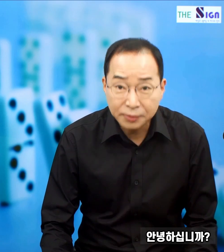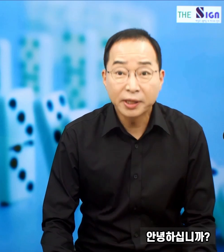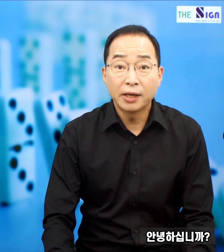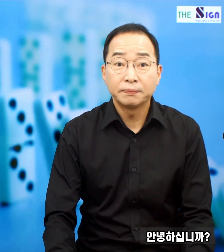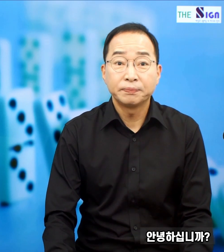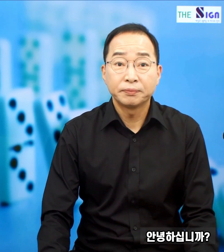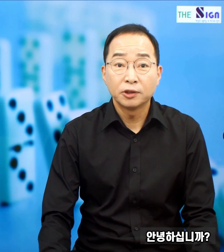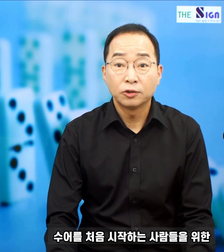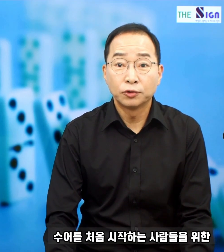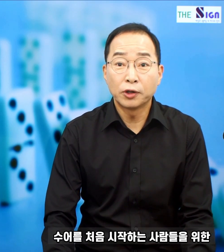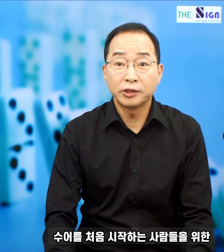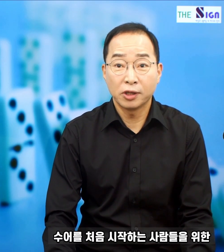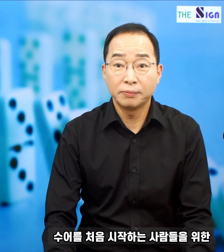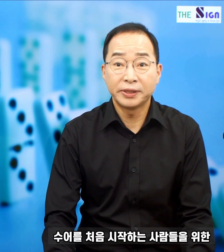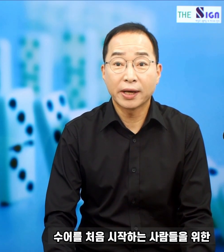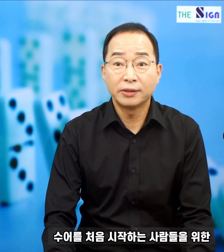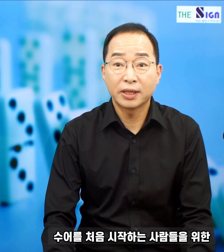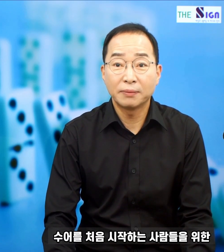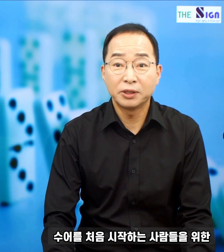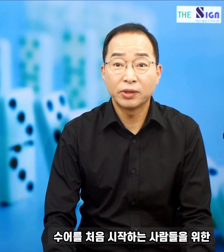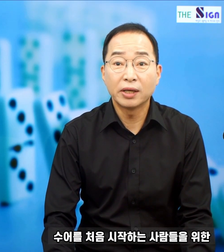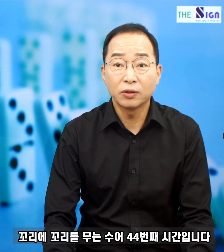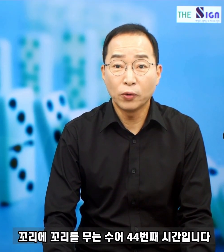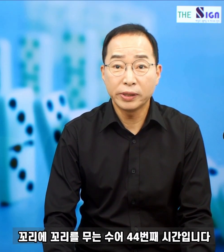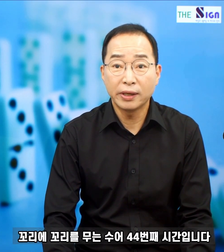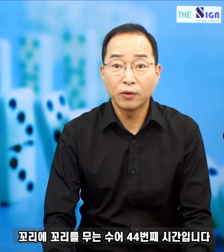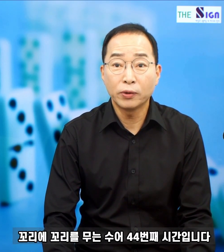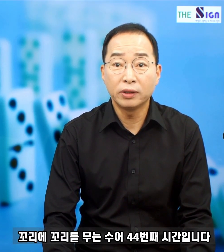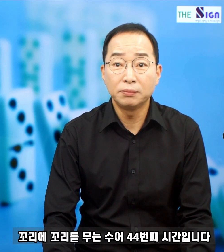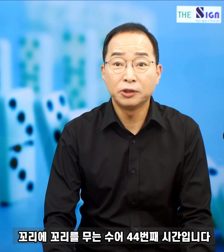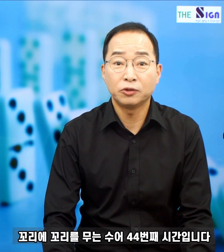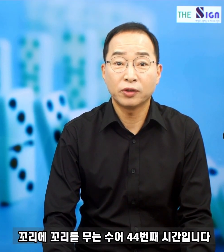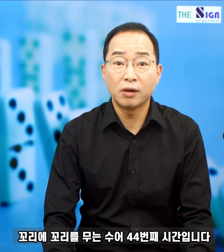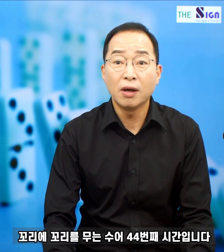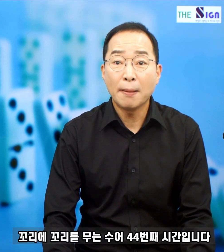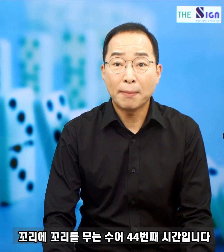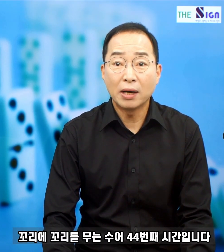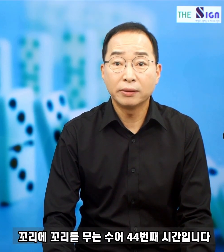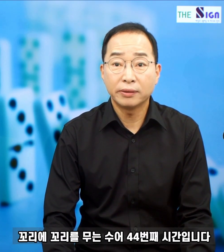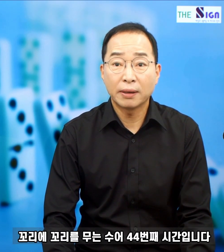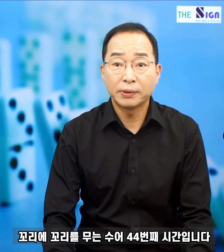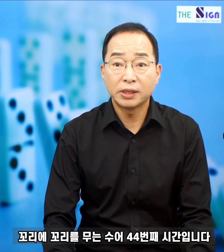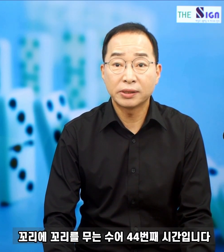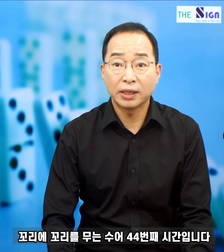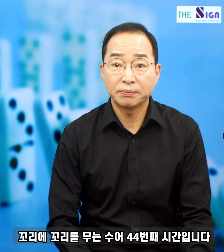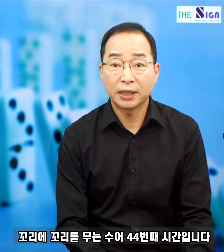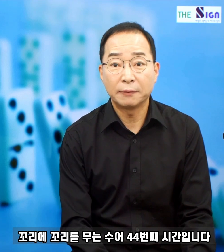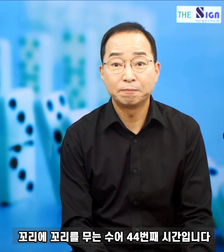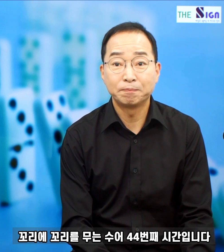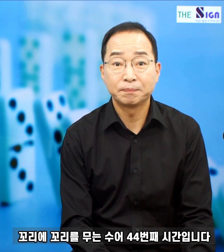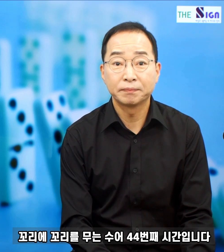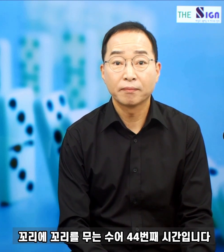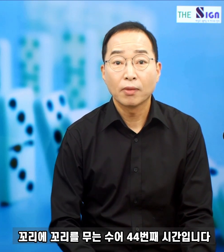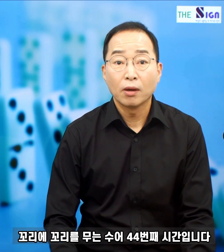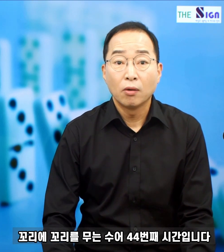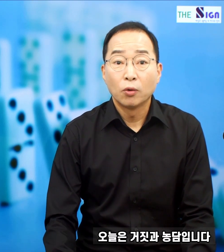안녕하십니까. 수어를 처음 시작하는 사람들을 위한 꼬리에 꼬리를 무는 수어 44번째 시간입니다.